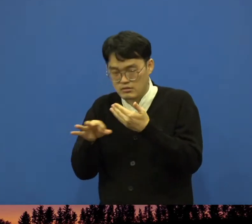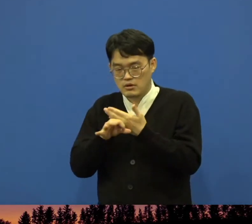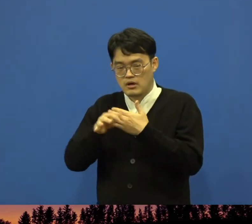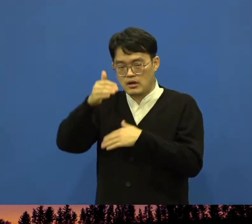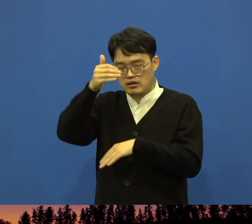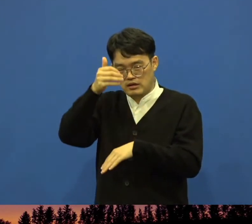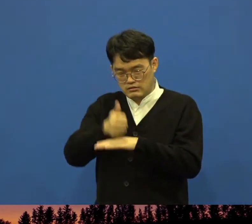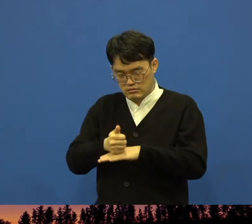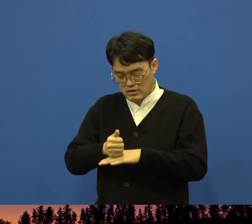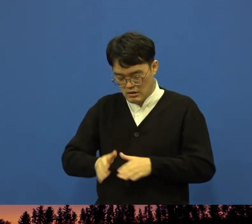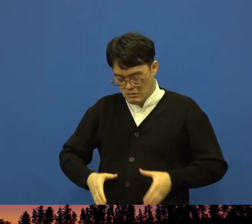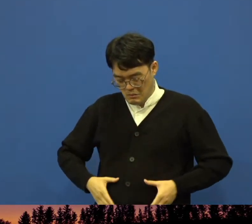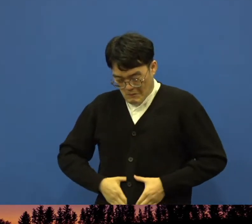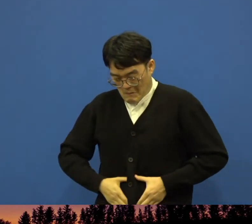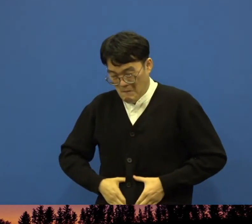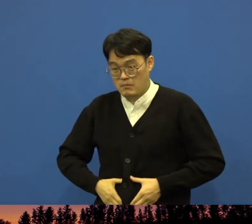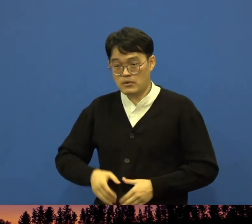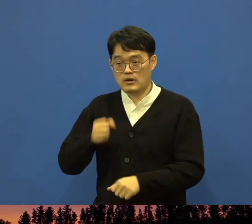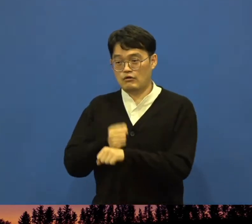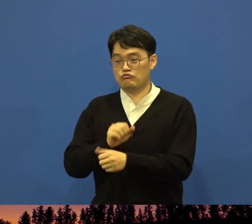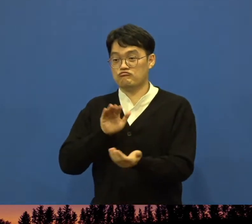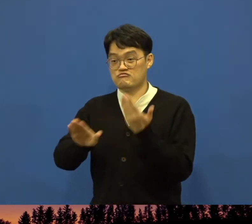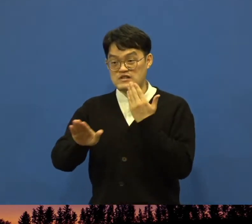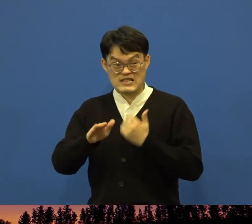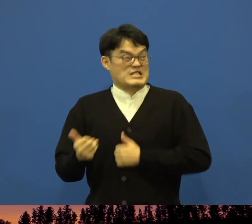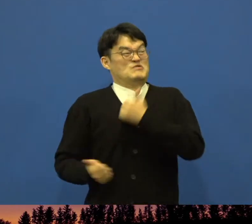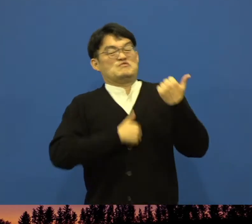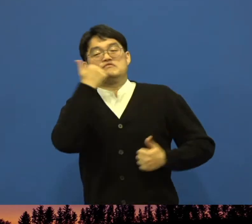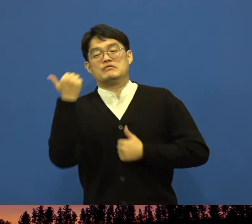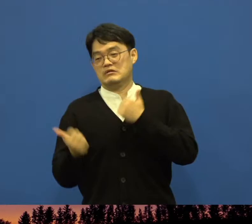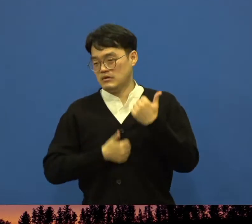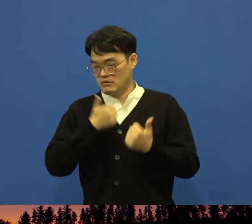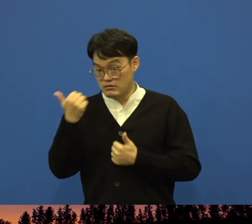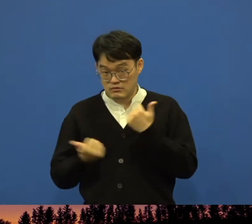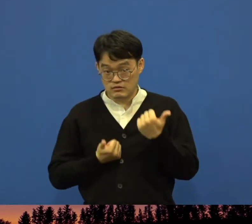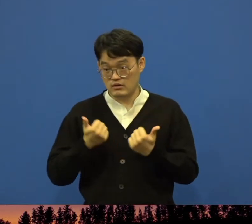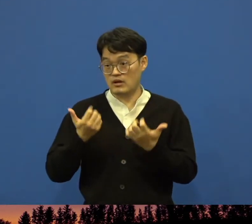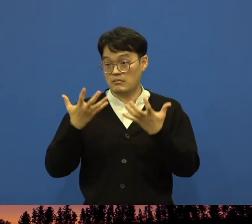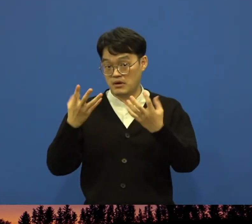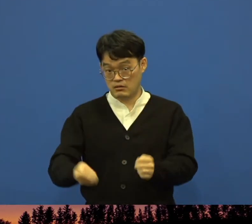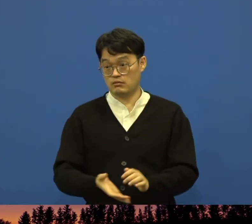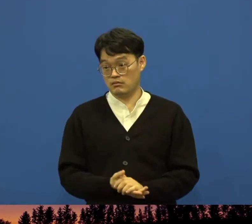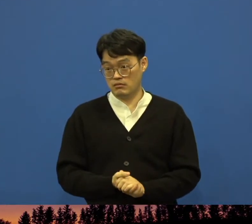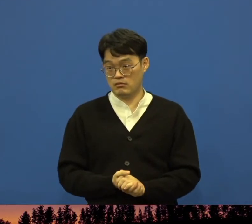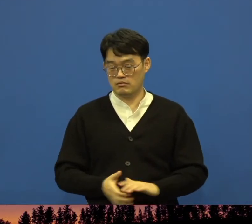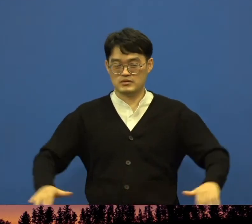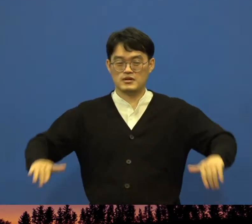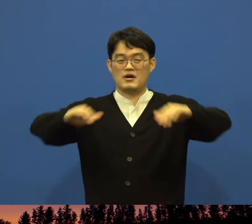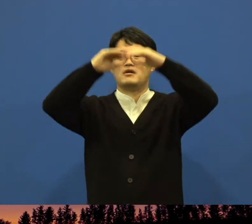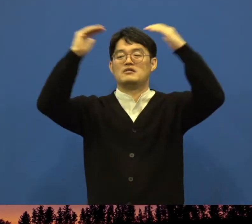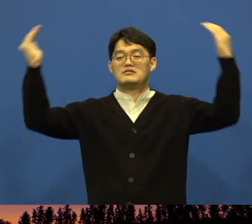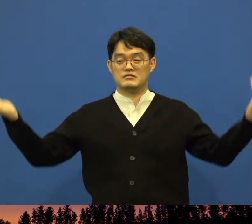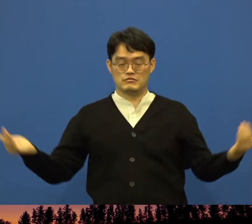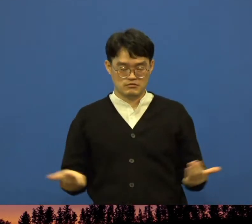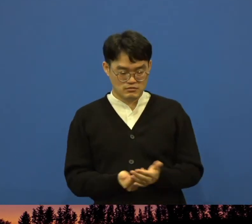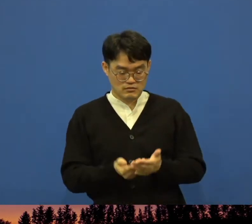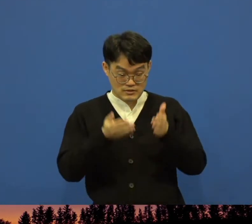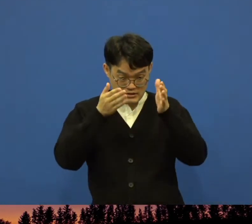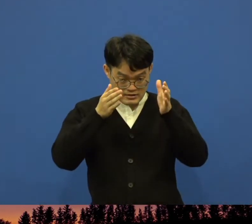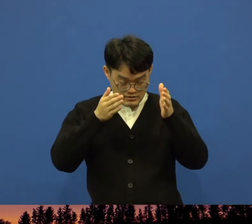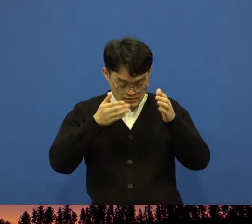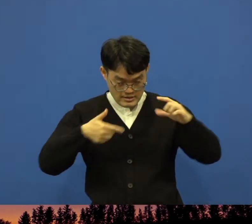면만 보게 되는 거예요. 다각도로 보지 못하니까 종합적으로 총체적으로 이렇게 보지 못하기